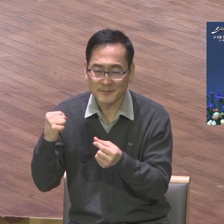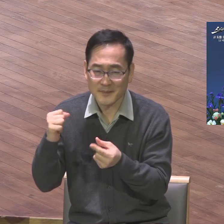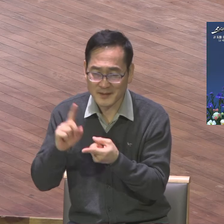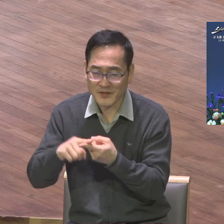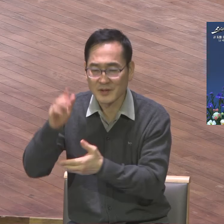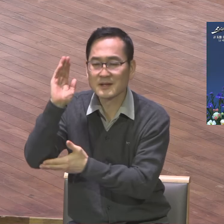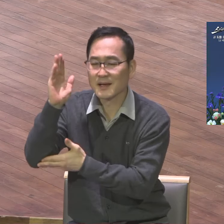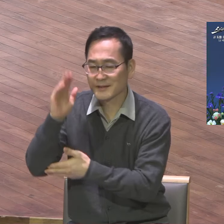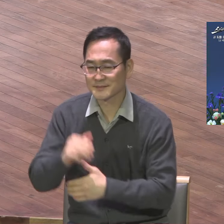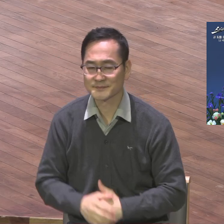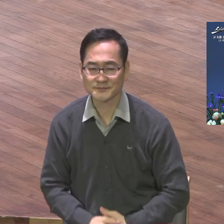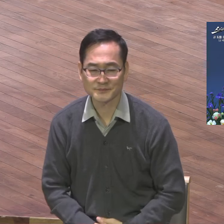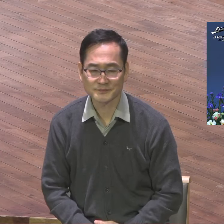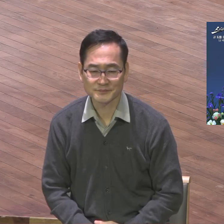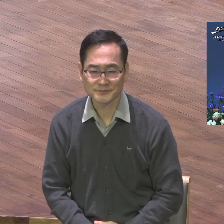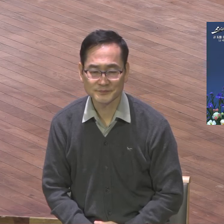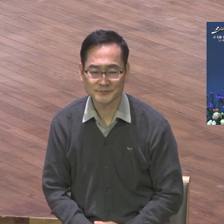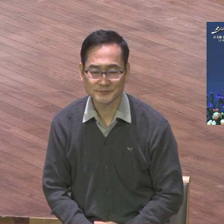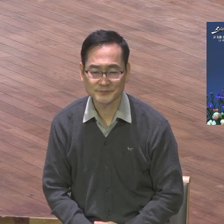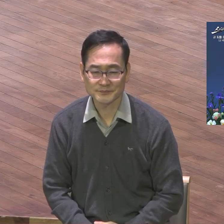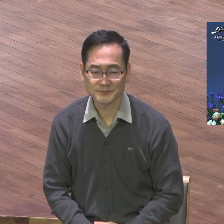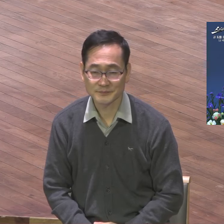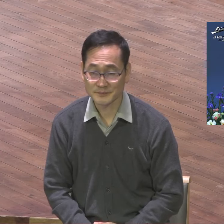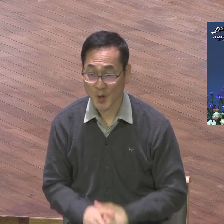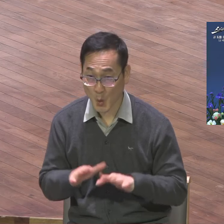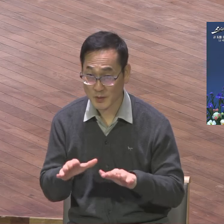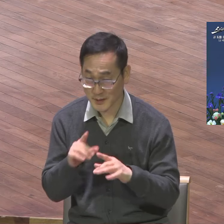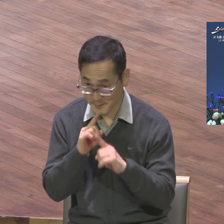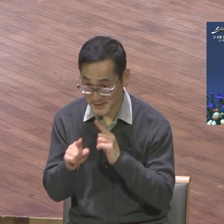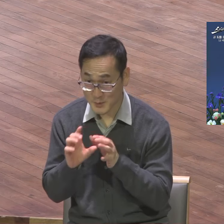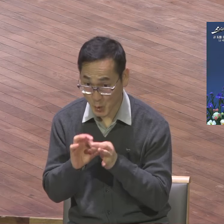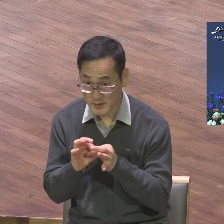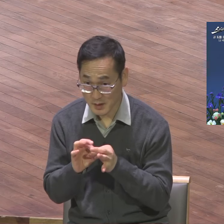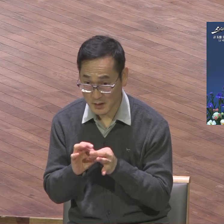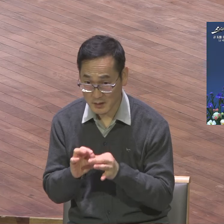말씀하고 있습니다. 영계 모든 성도들 오늘 본문 말씀 통해서